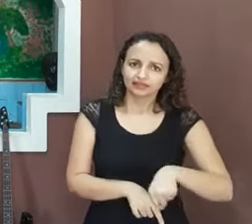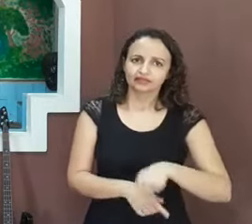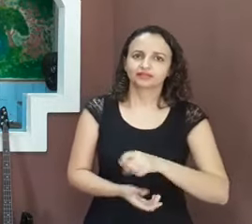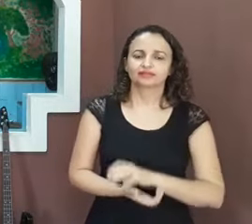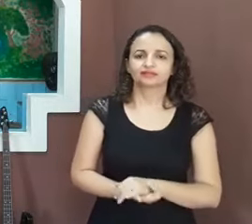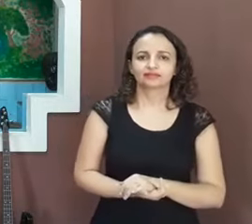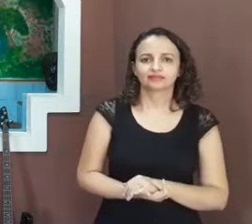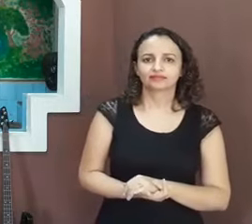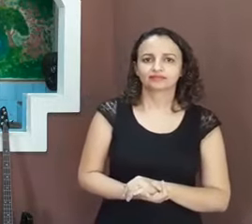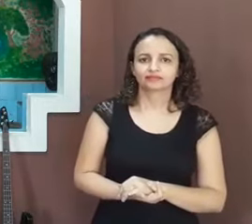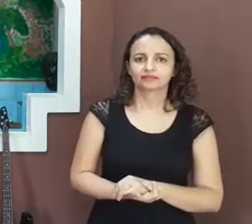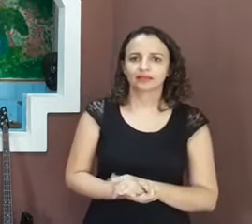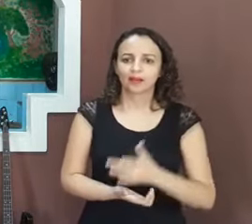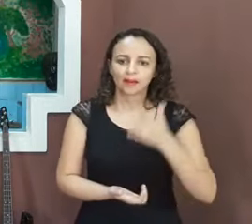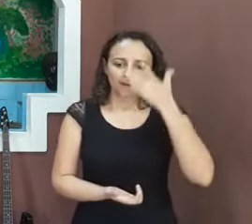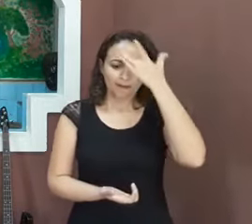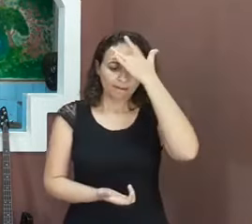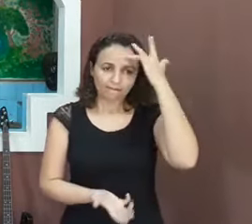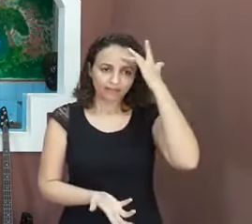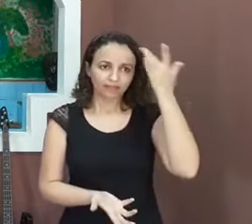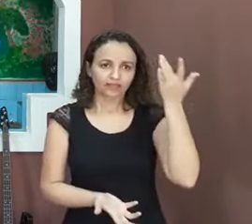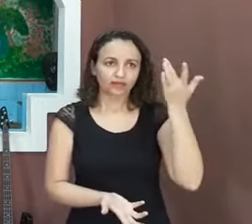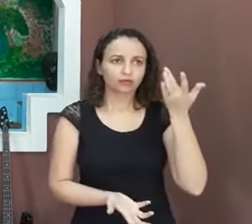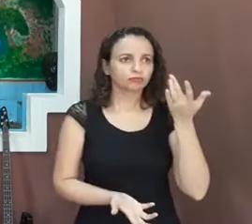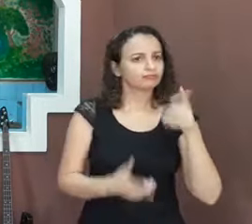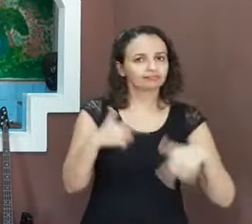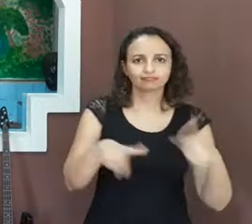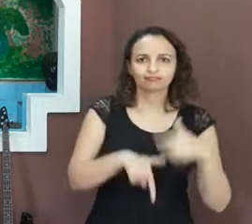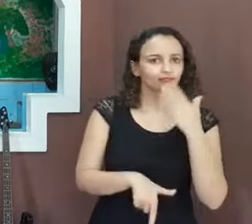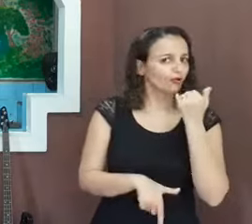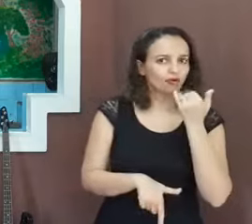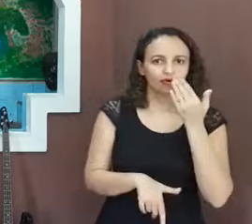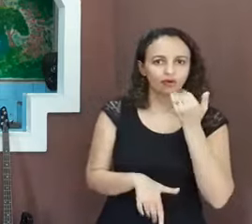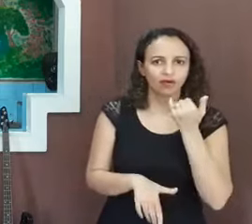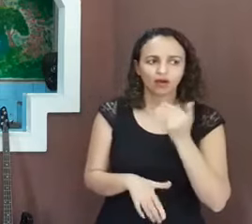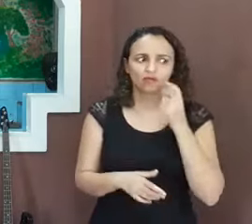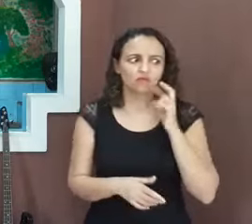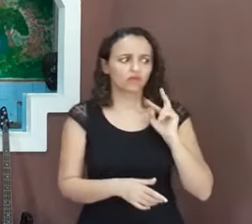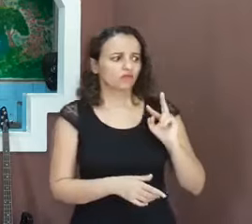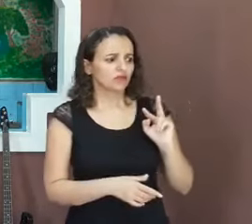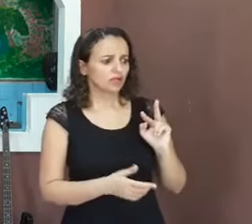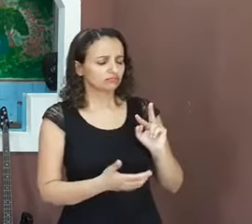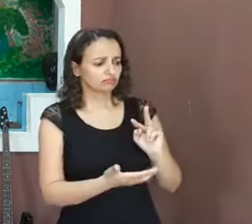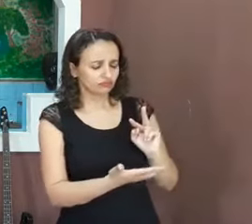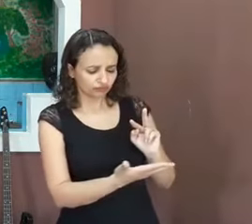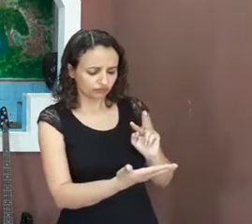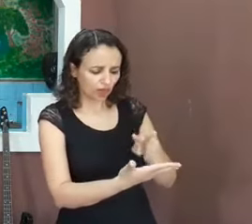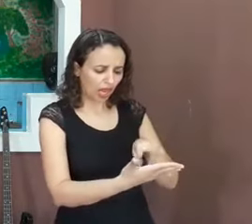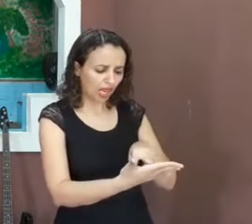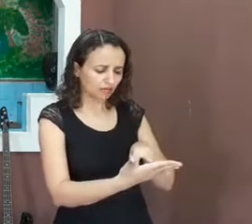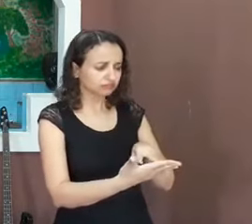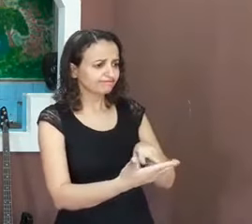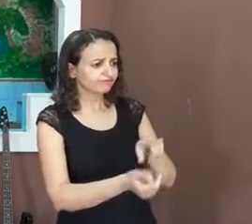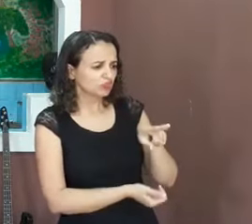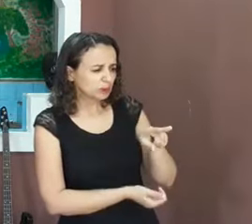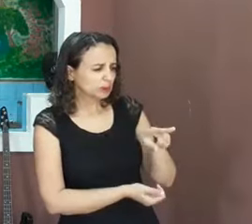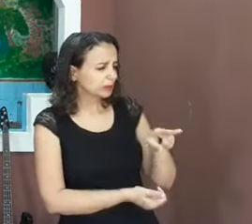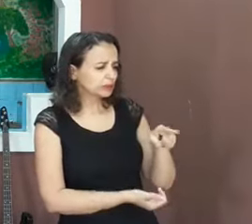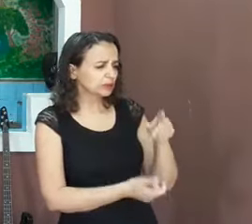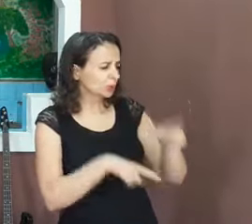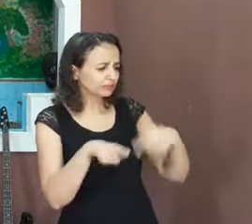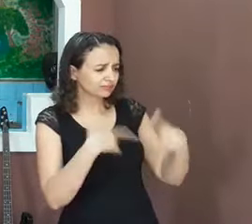Tá? Aquele que trabalha, olha só, pois ouvimos que alguns de vocês estão ociosos, não trabalham. E ainda